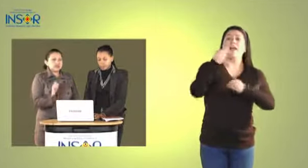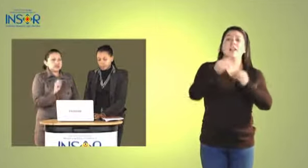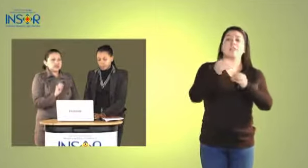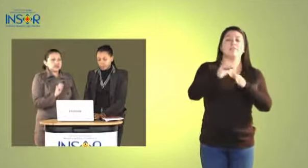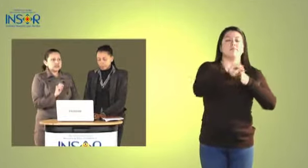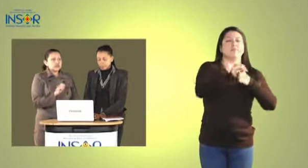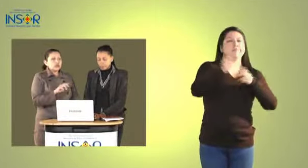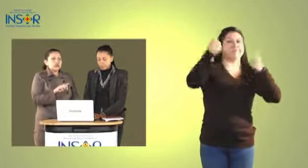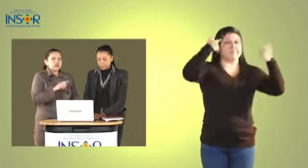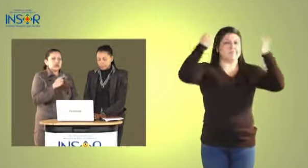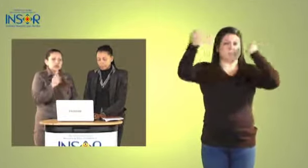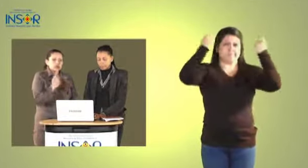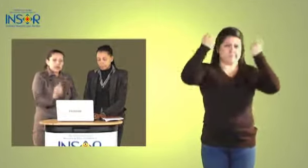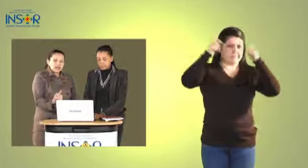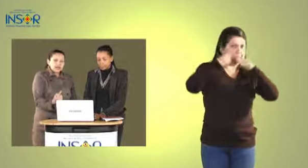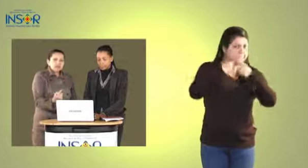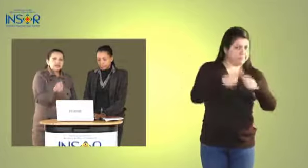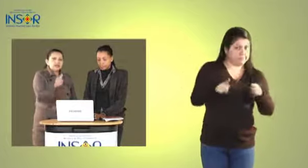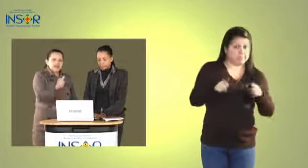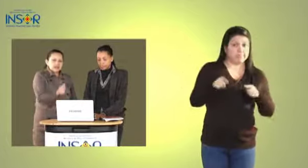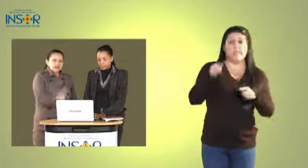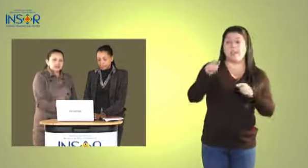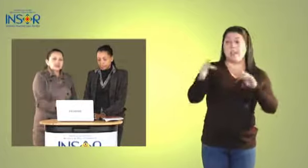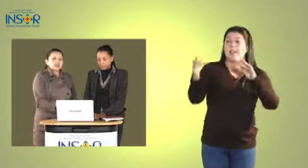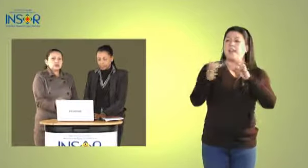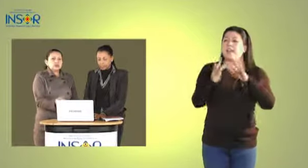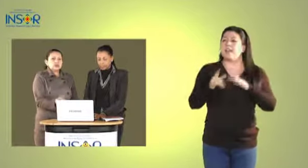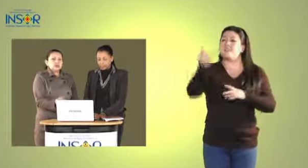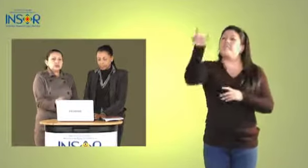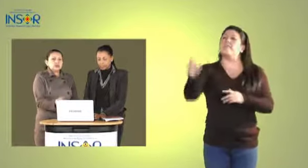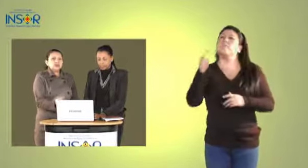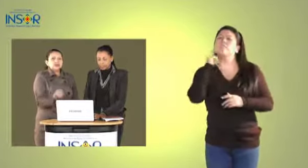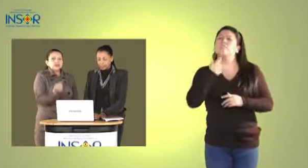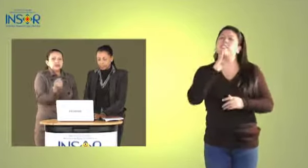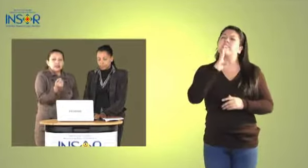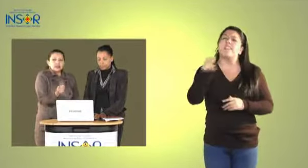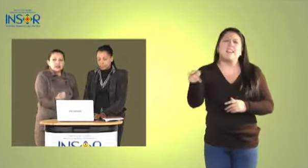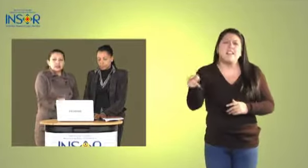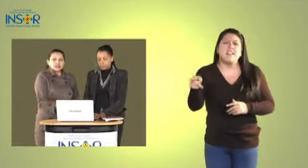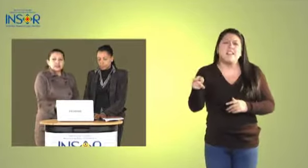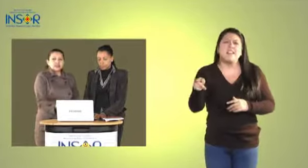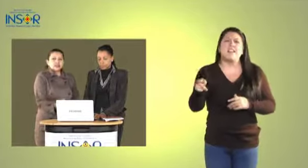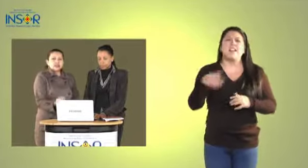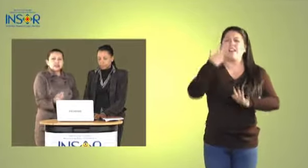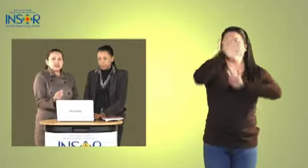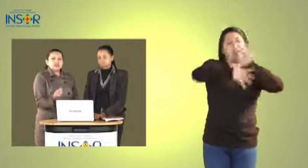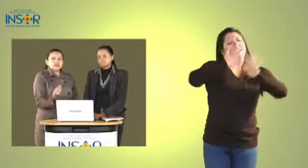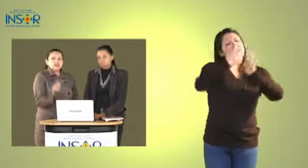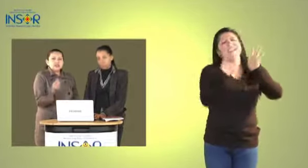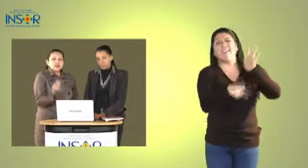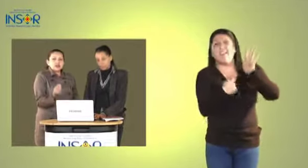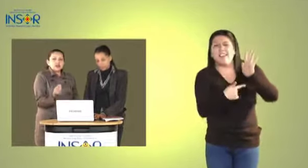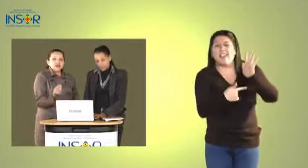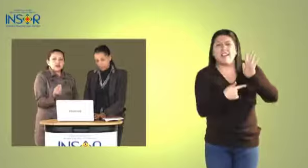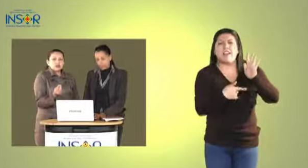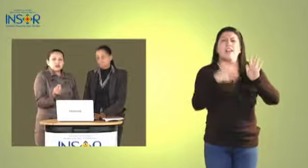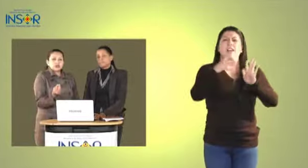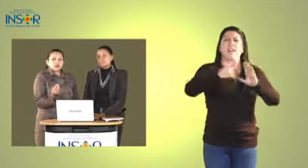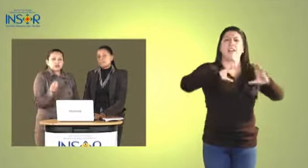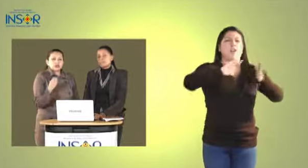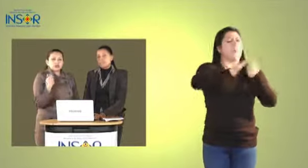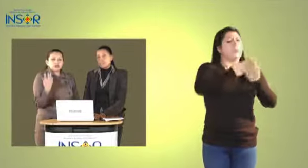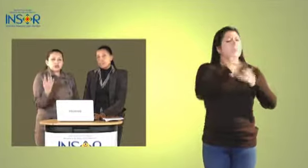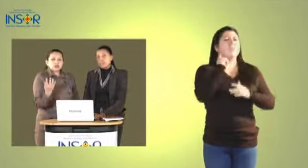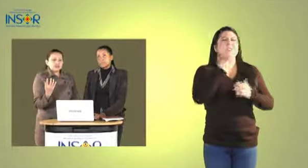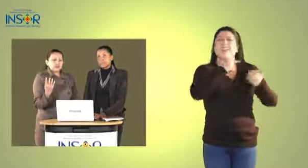distintas. Estas con relación a quién es la persona sorda también, qué es la lengua de señas para ellos, qué es la comunidad